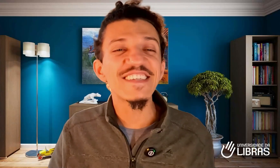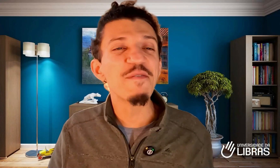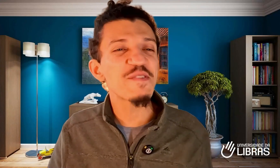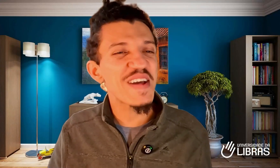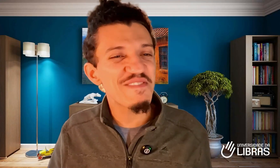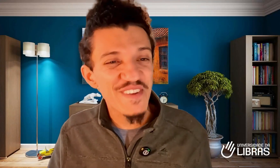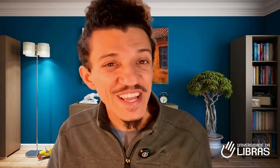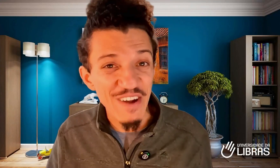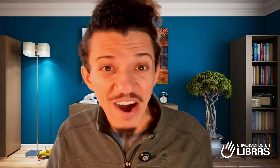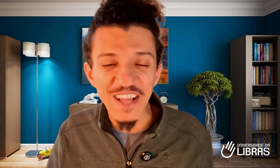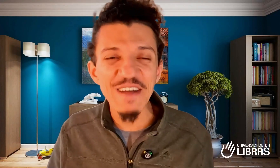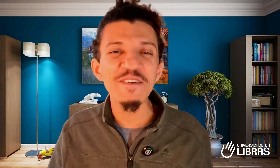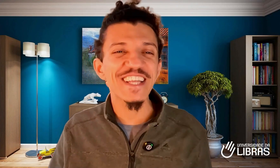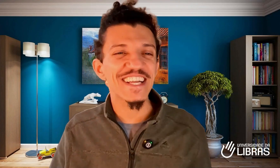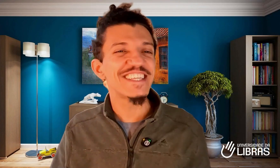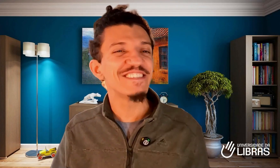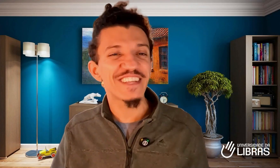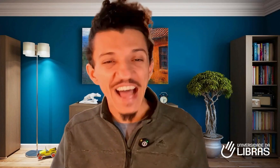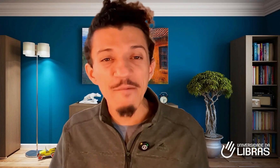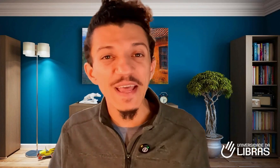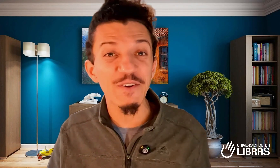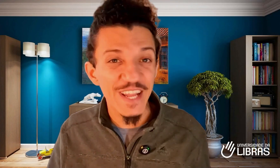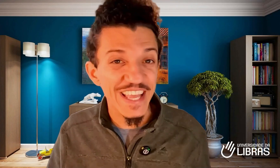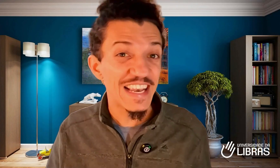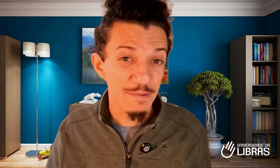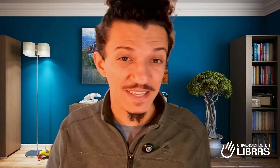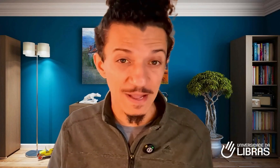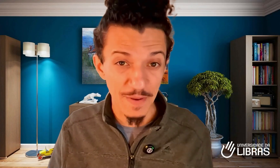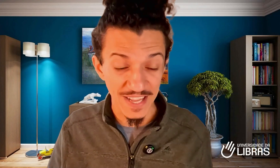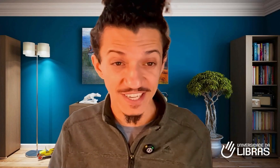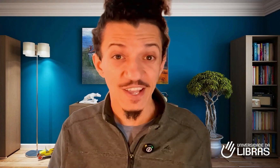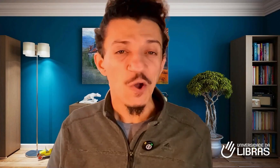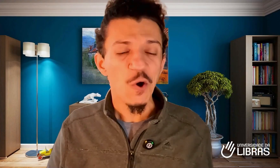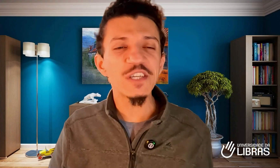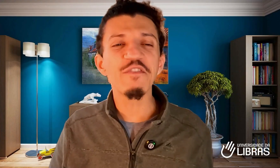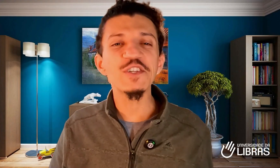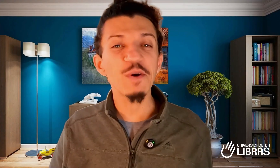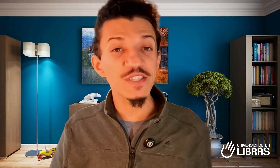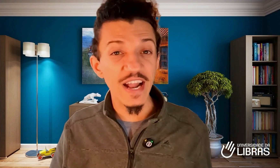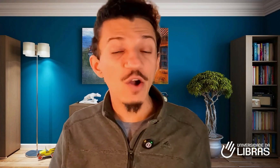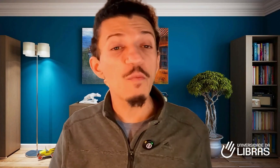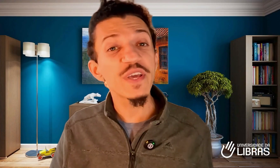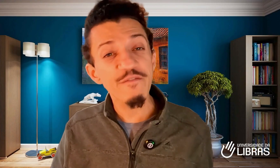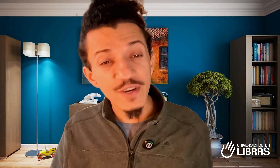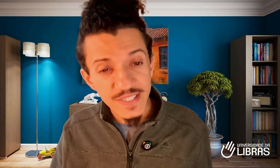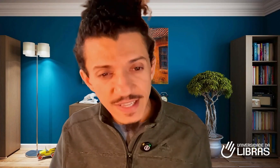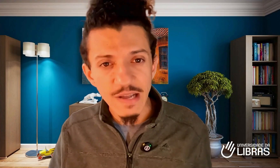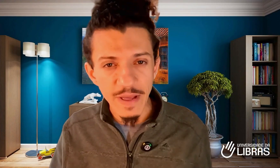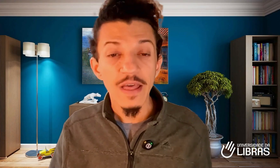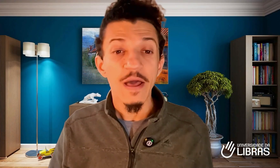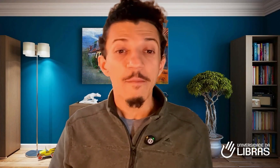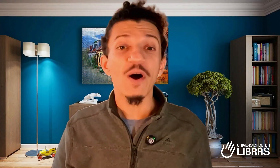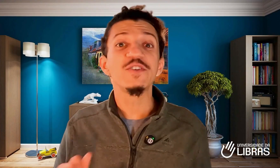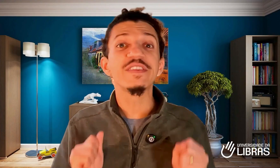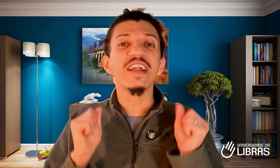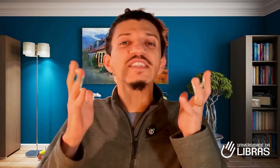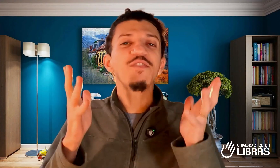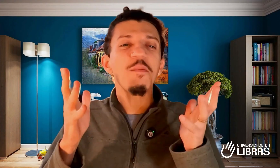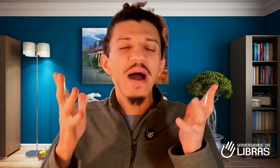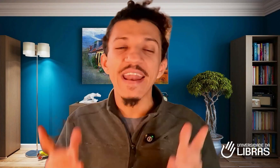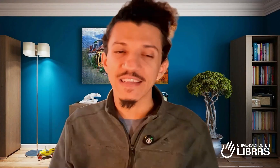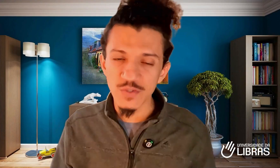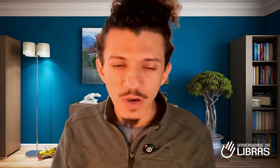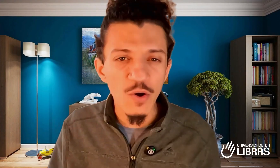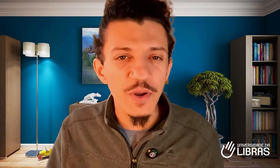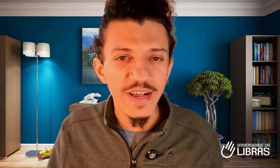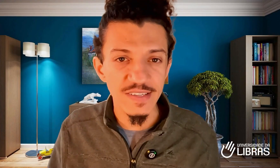Ei, seja muito bem-vindo à aula demonstrativa da mentoria Libras na Prática. Hoje eu vou te mostrar como que você também pode